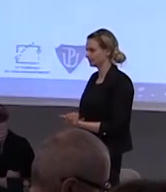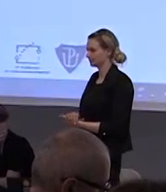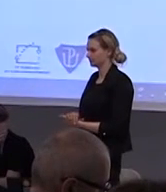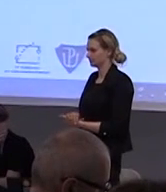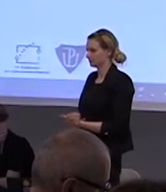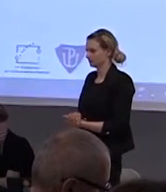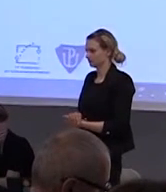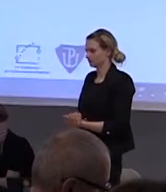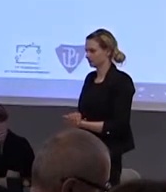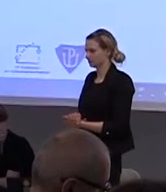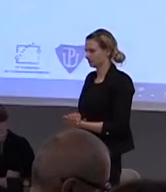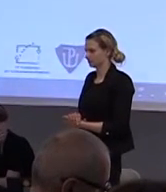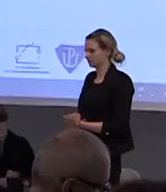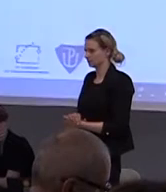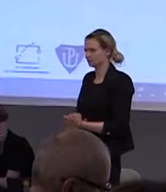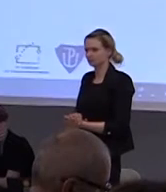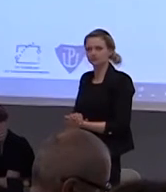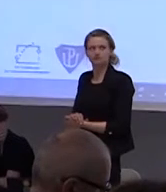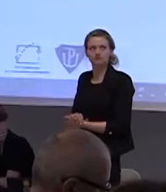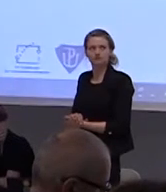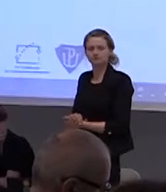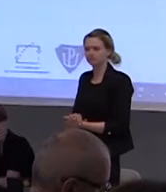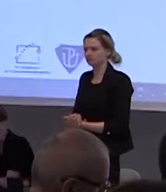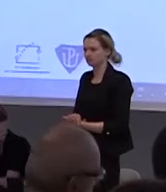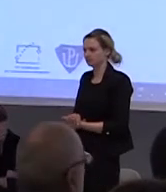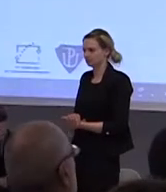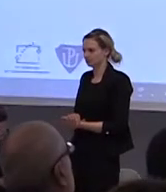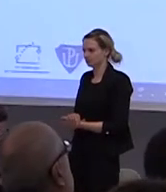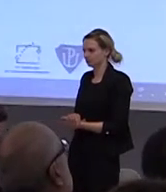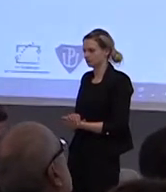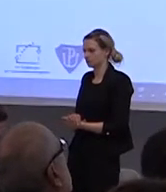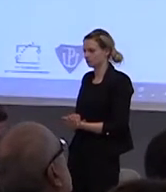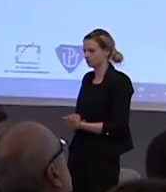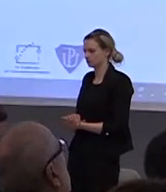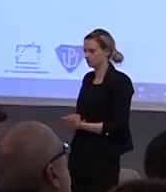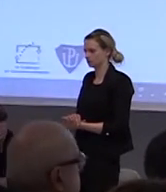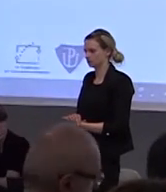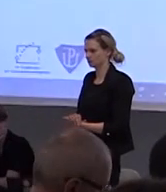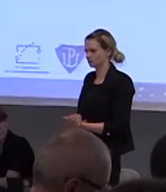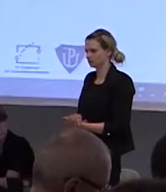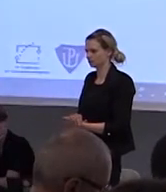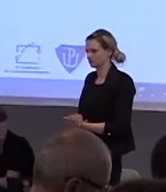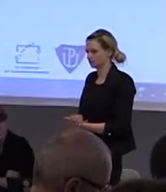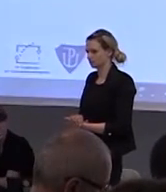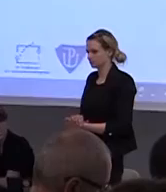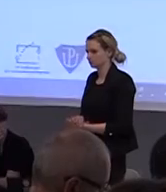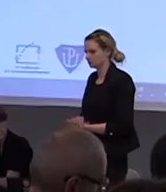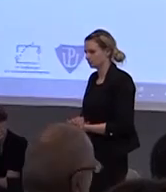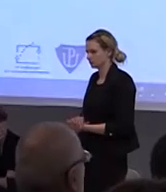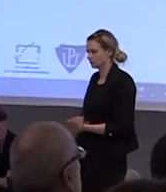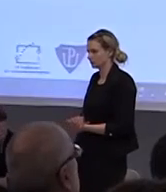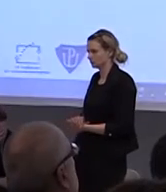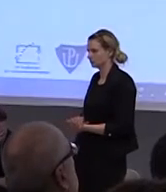that hundreds of thousands of disabled people regularly experience harassment or